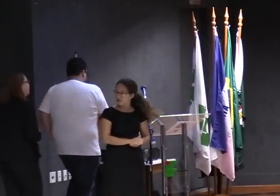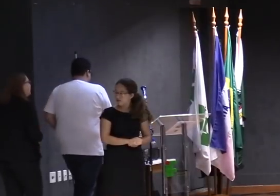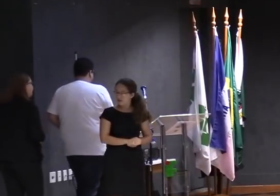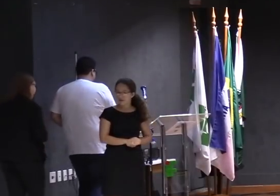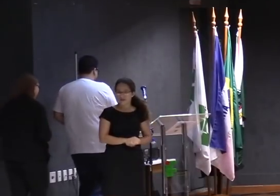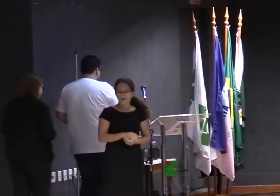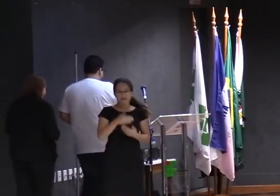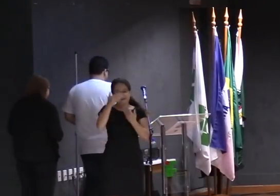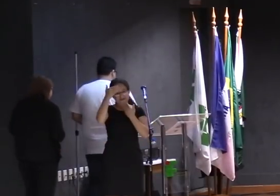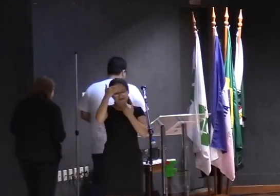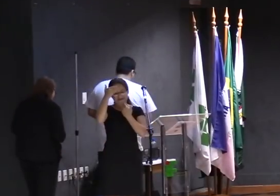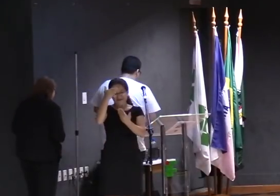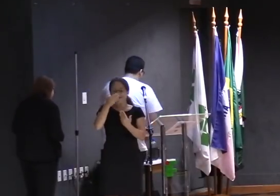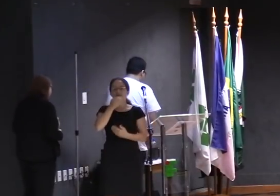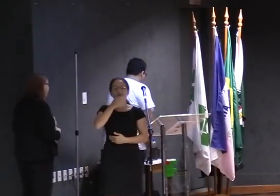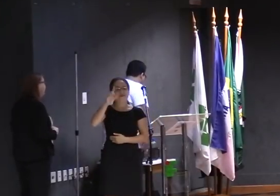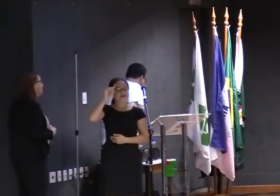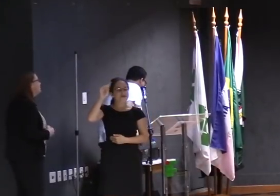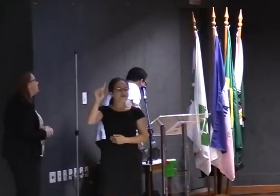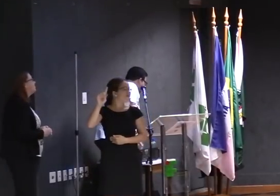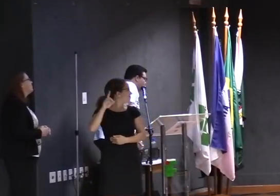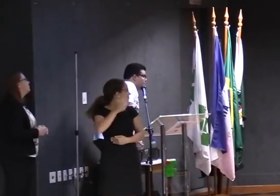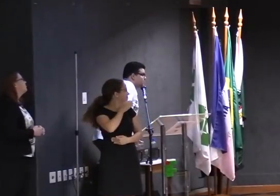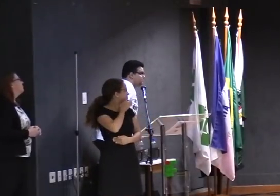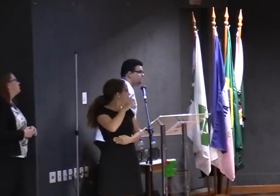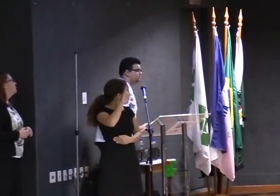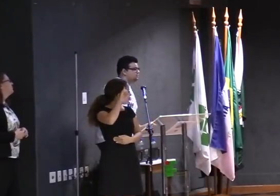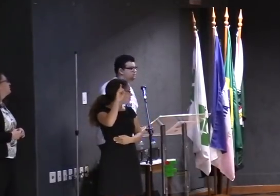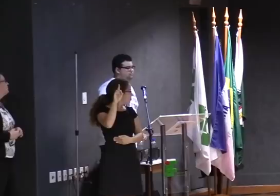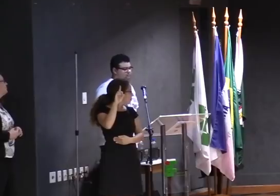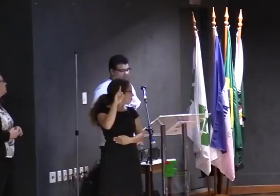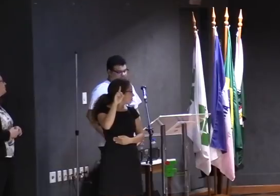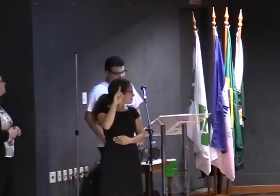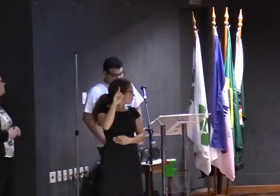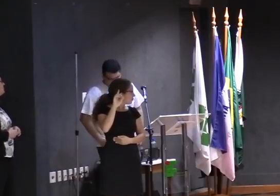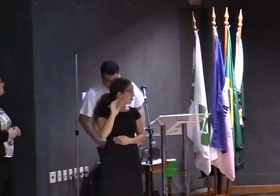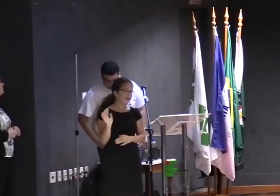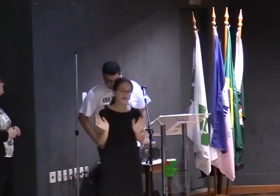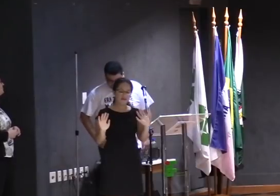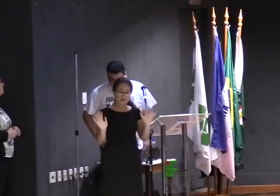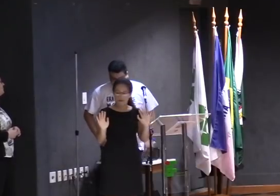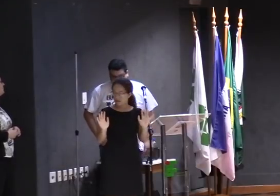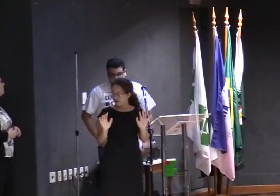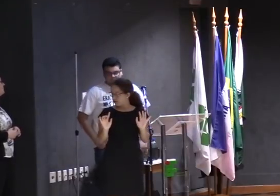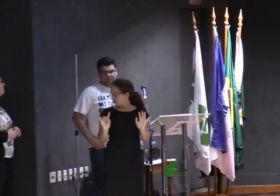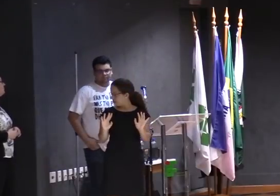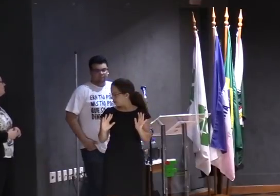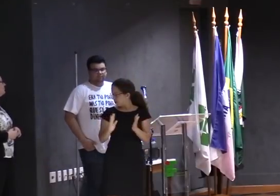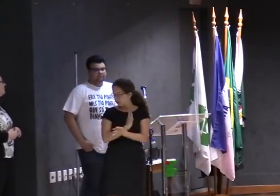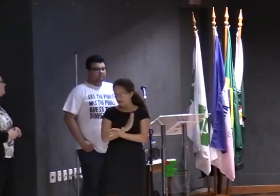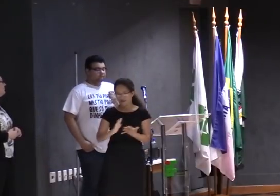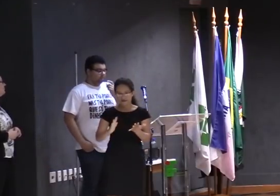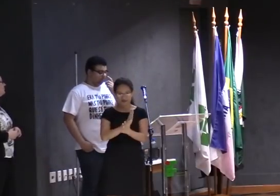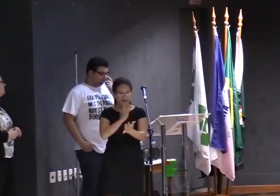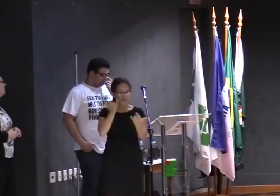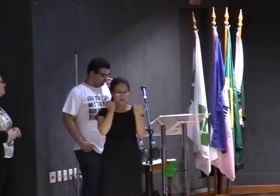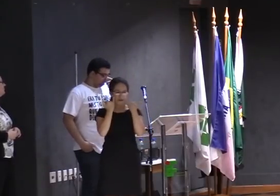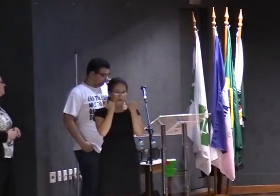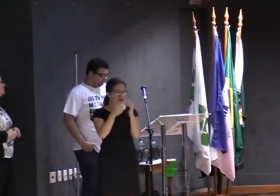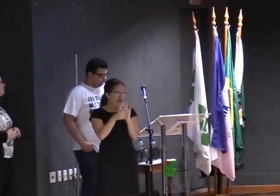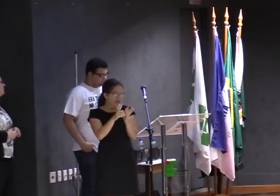Thank you, bom dia, good morning. Pessoal, só algumas informações antes da gente